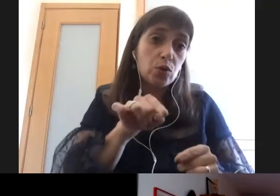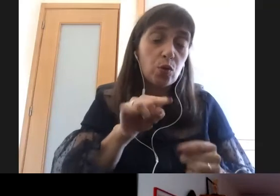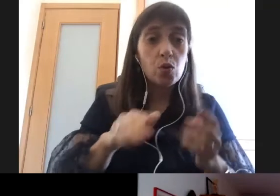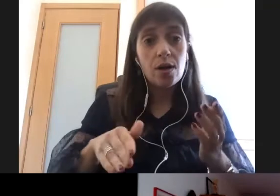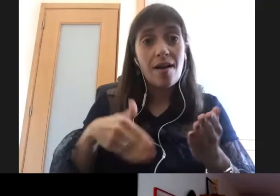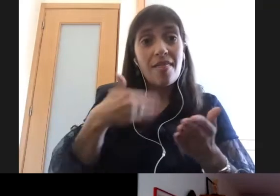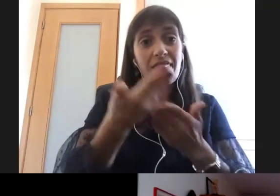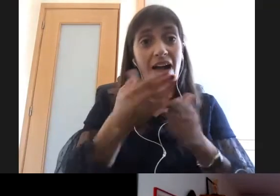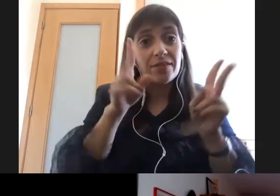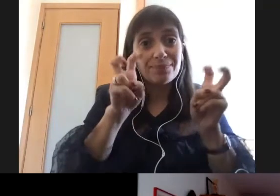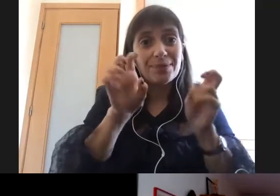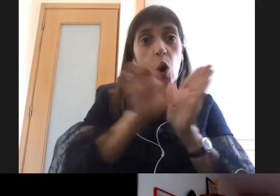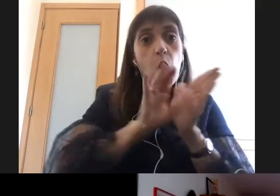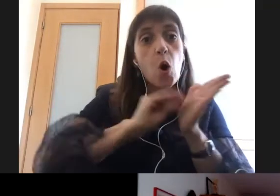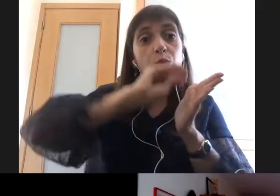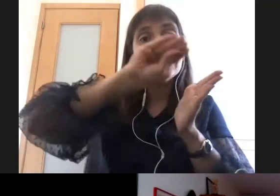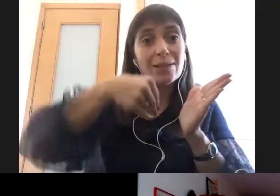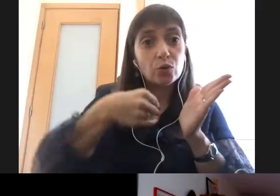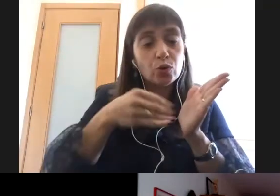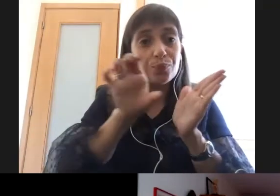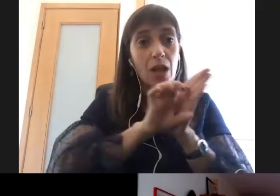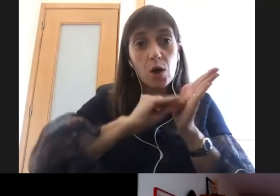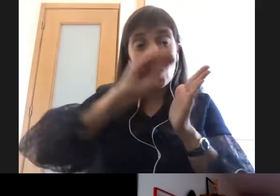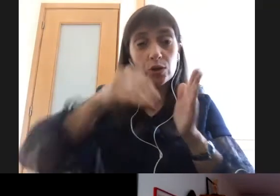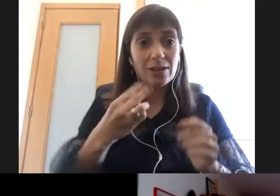contratos, que eram contratos trienais,